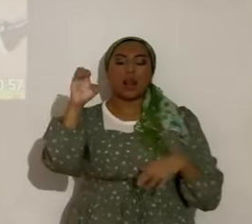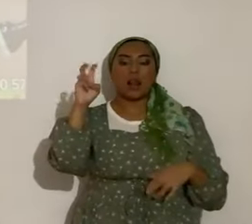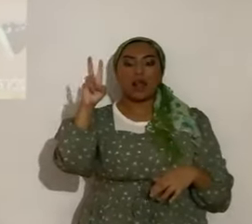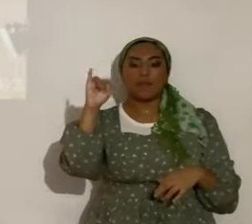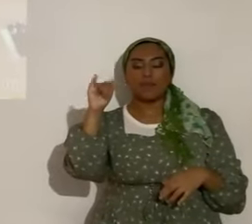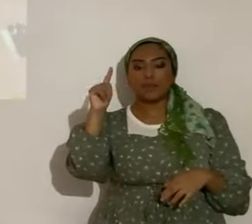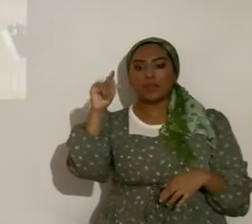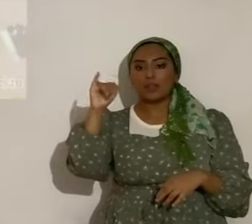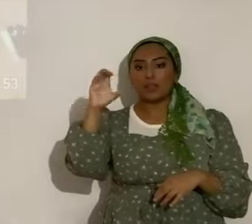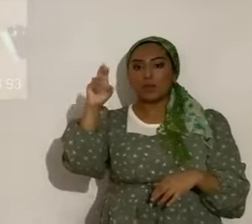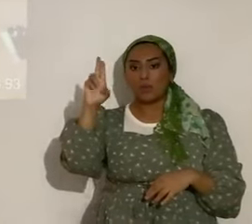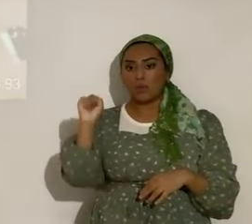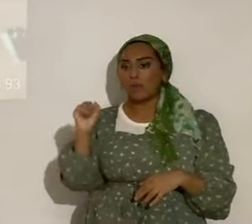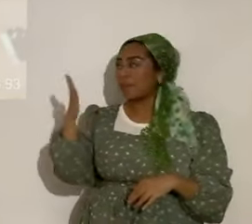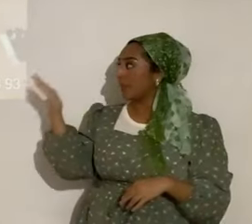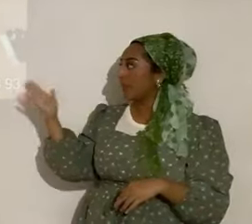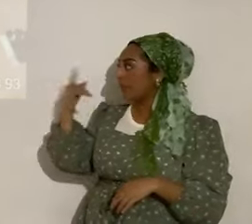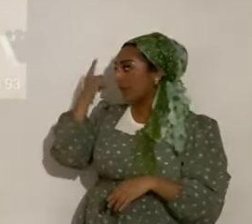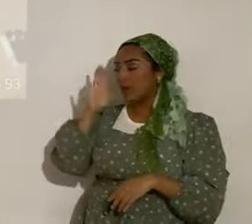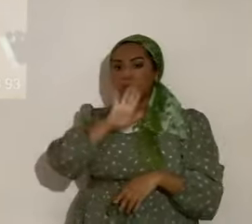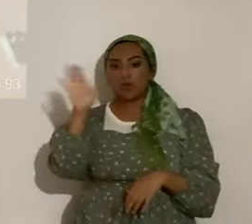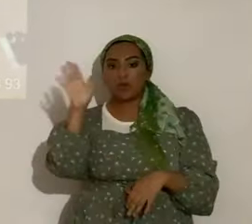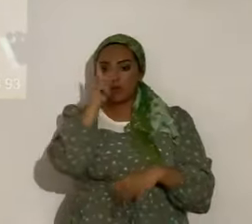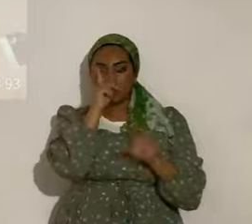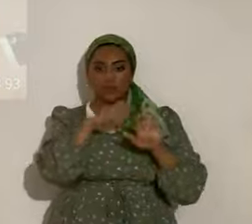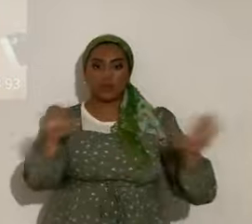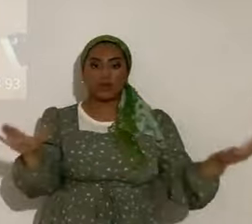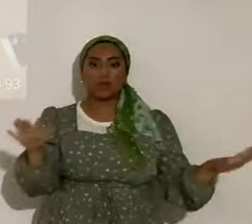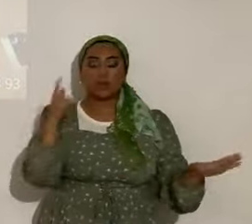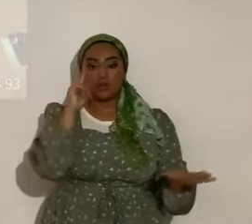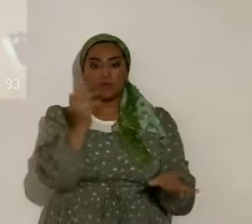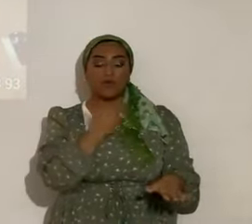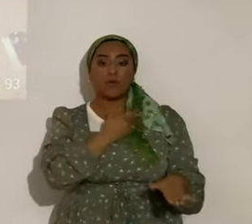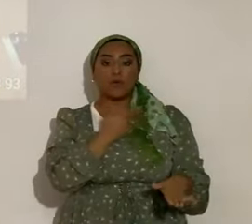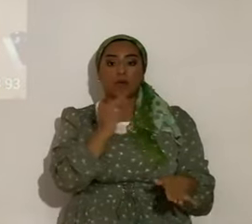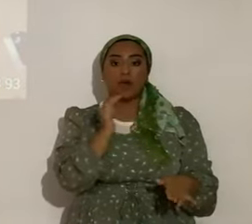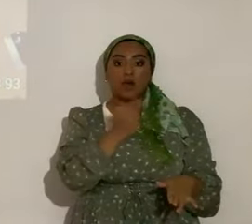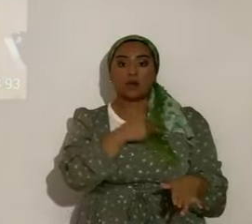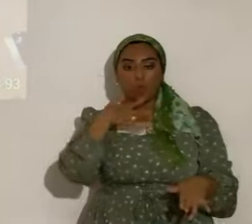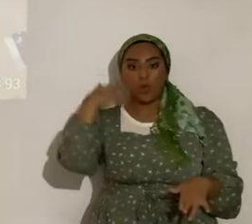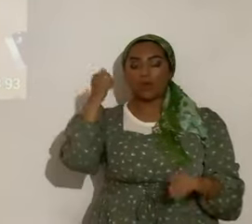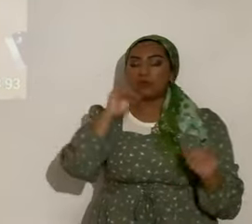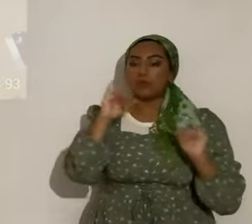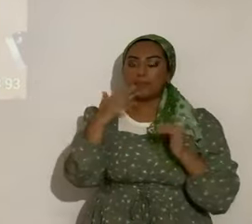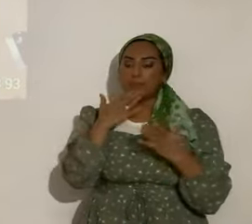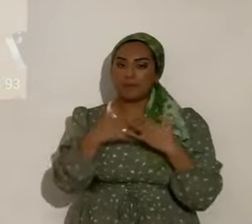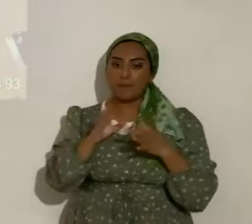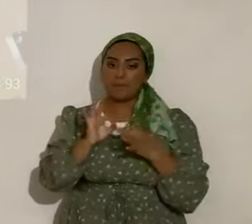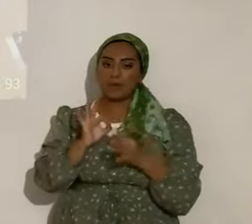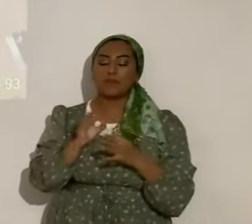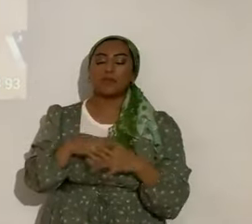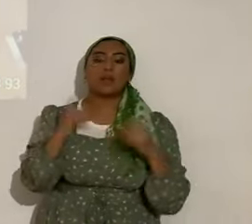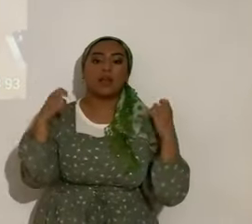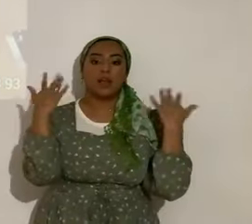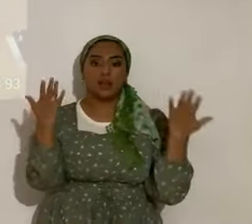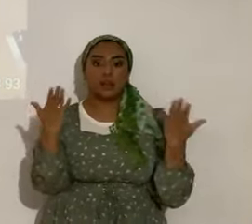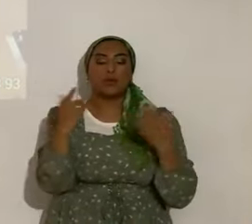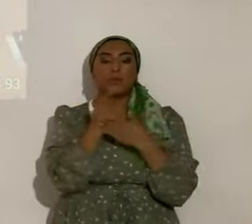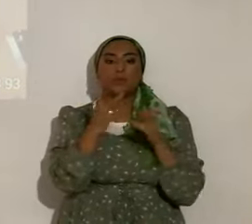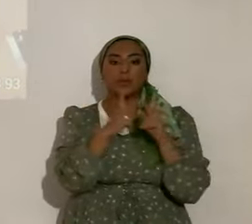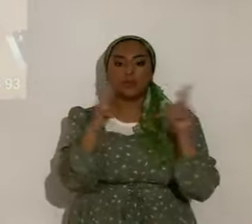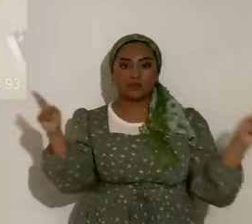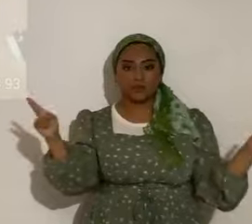está. Sí, para tus niños, pero para nosotros los adultos, uf, queda perfecto. Sí, aleluya, las